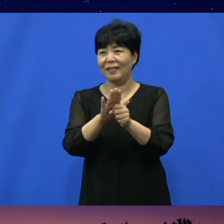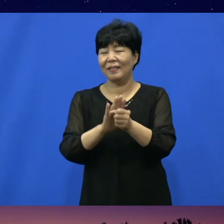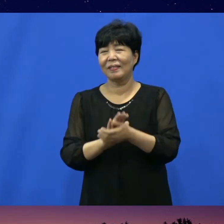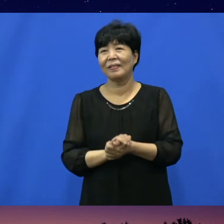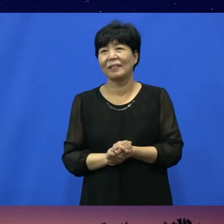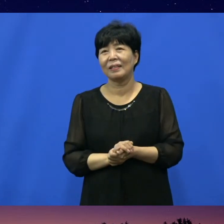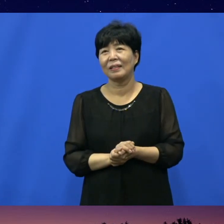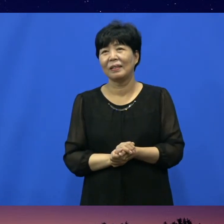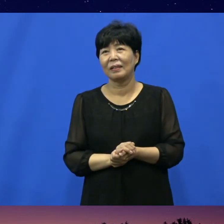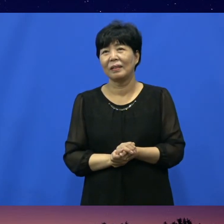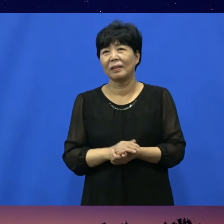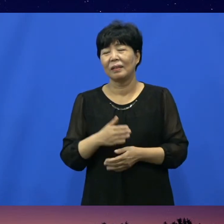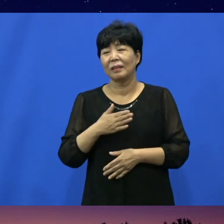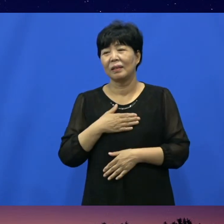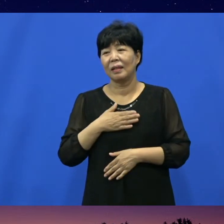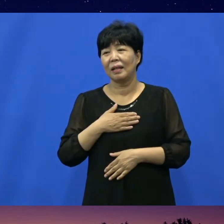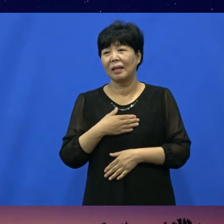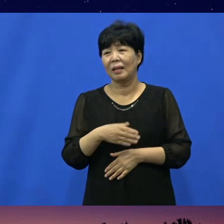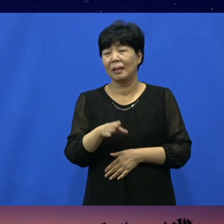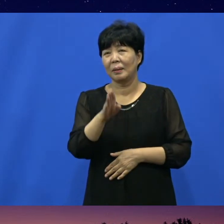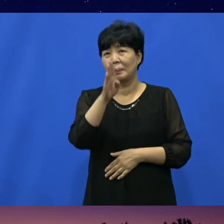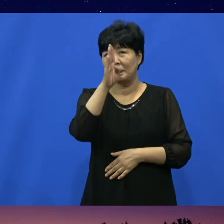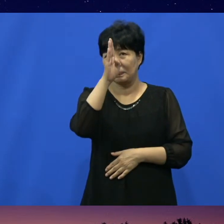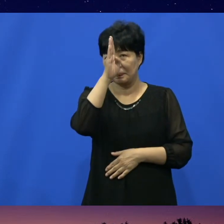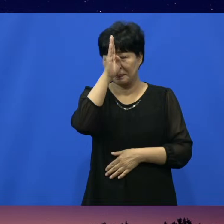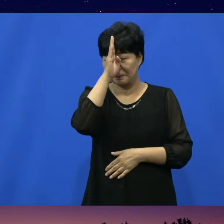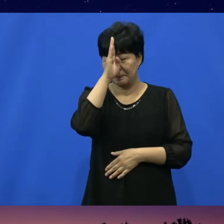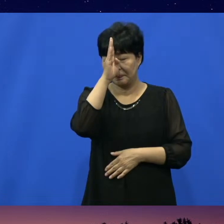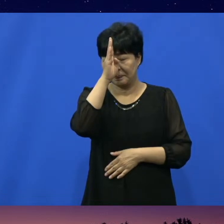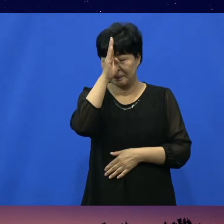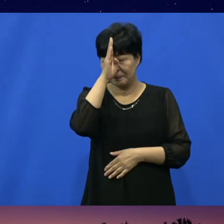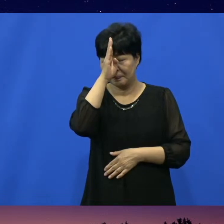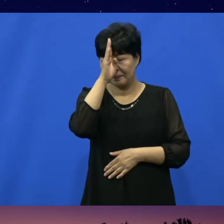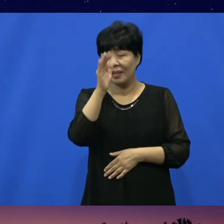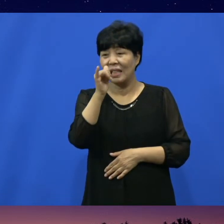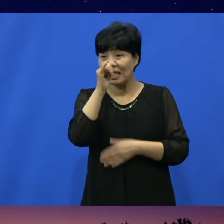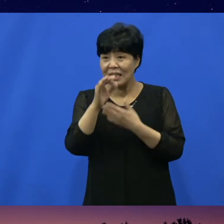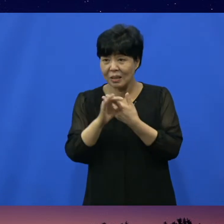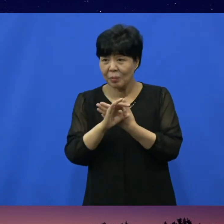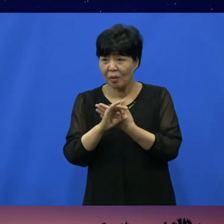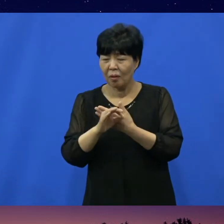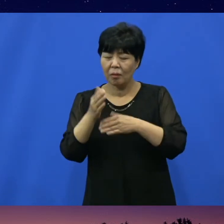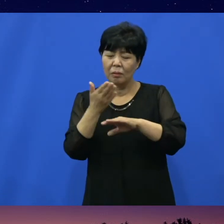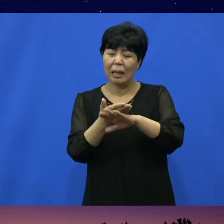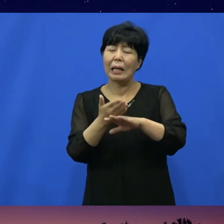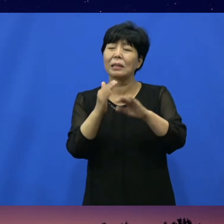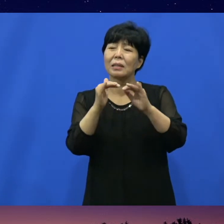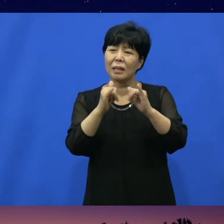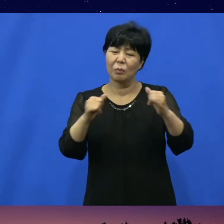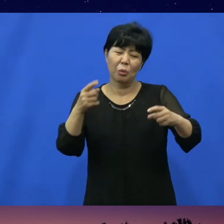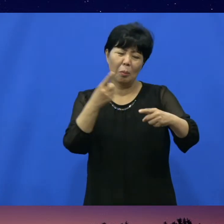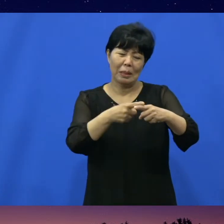내가 병들어 있으면요, 내가 상대를 사랑한다고 하는데 그 상대를 파괴시켜요.